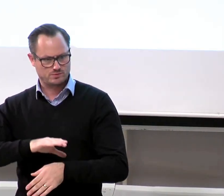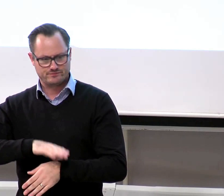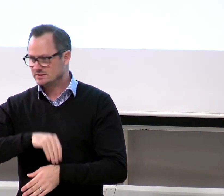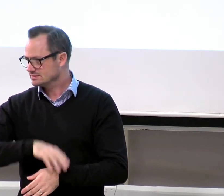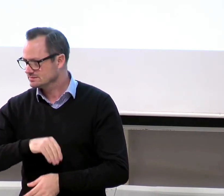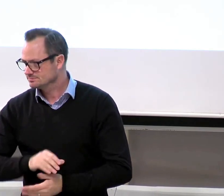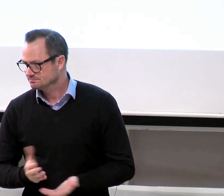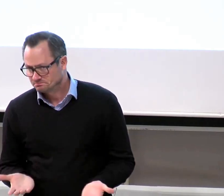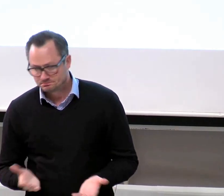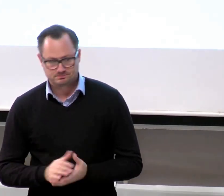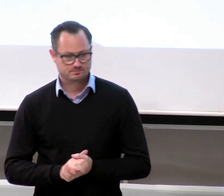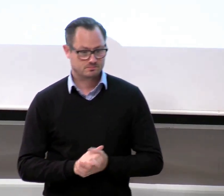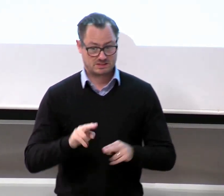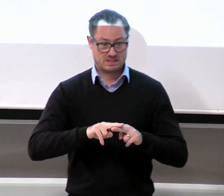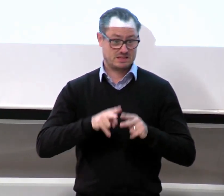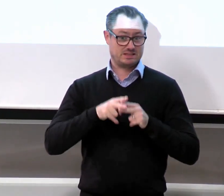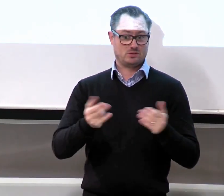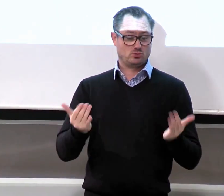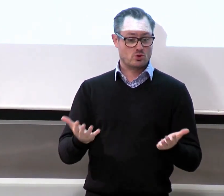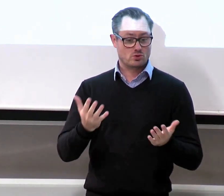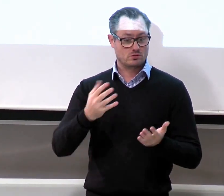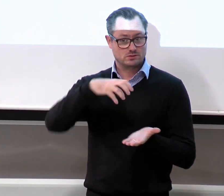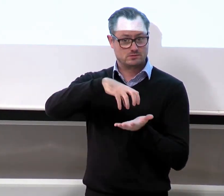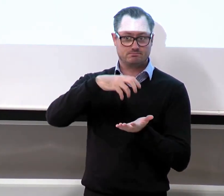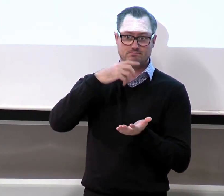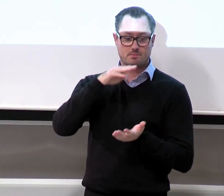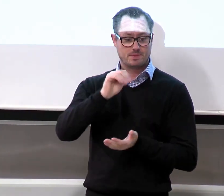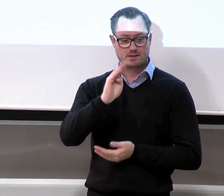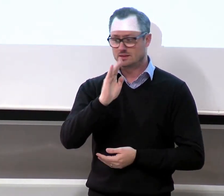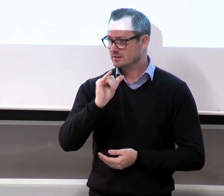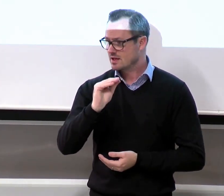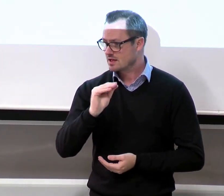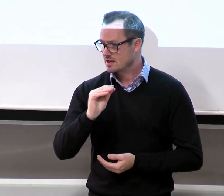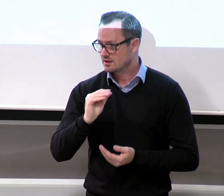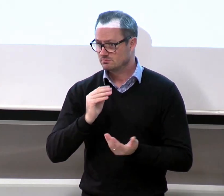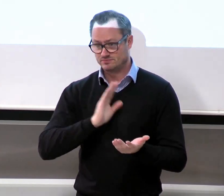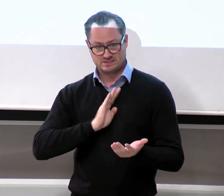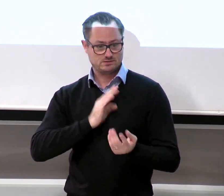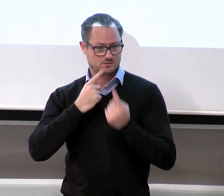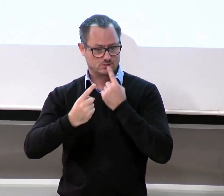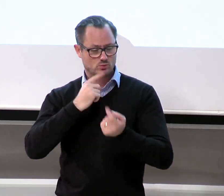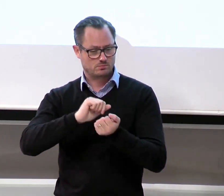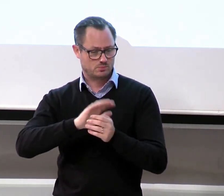gjorde nytta. Man skulle koncentrera sig bara på svenska. Det kan man ju känna igen idag när man ser i